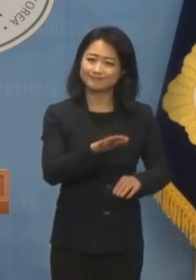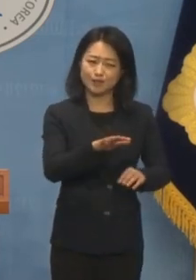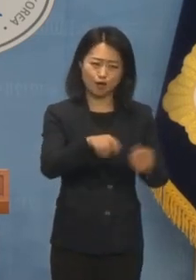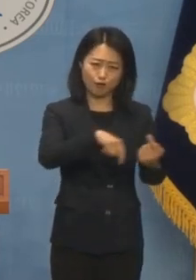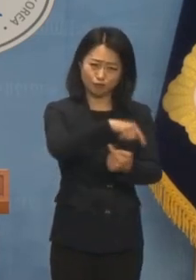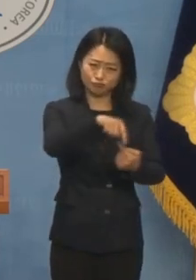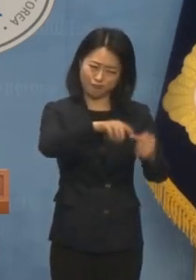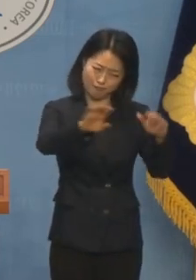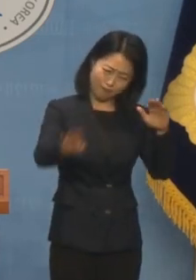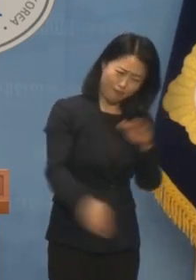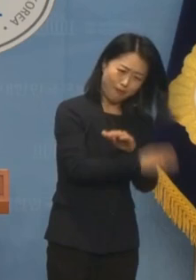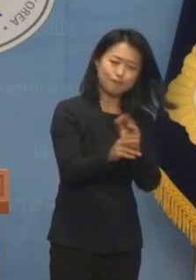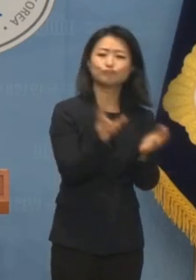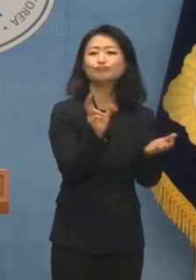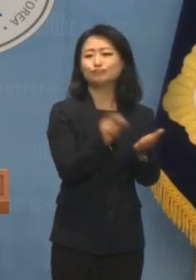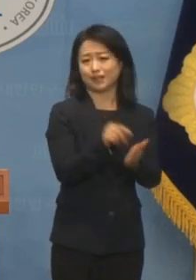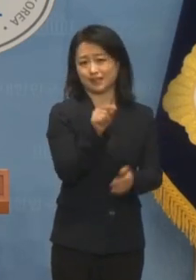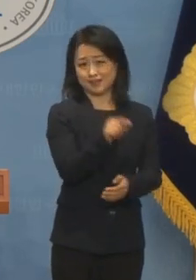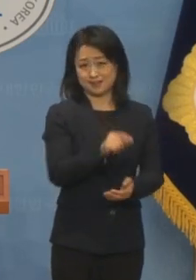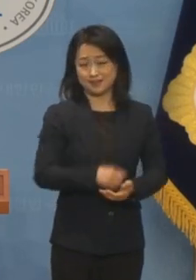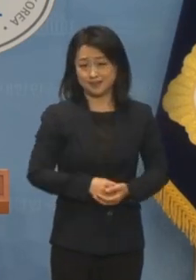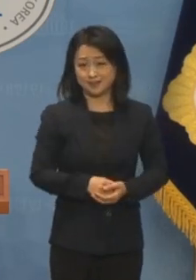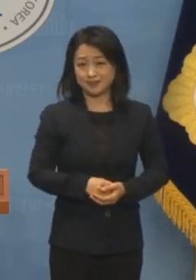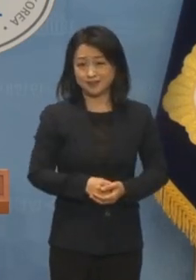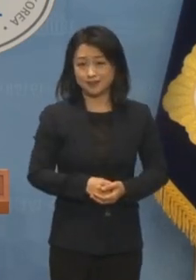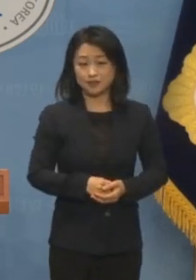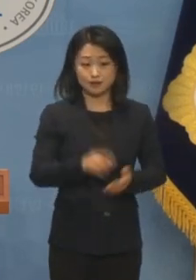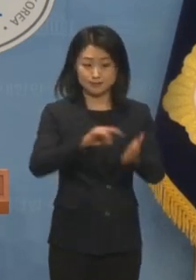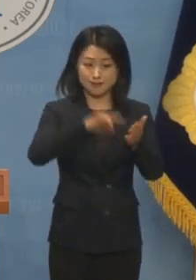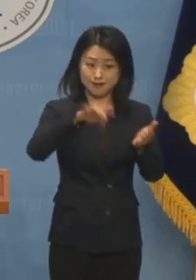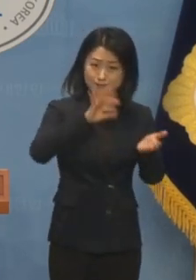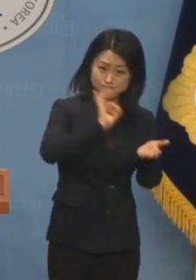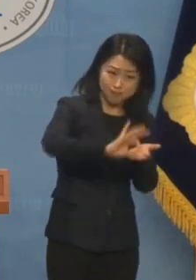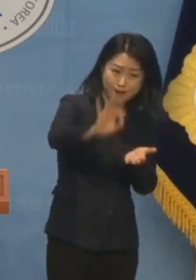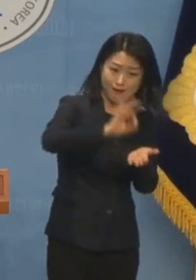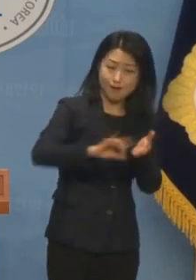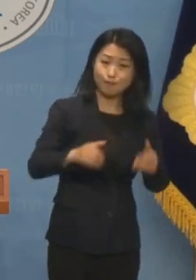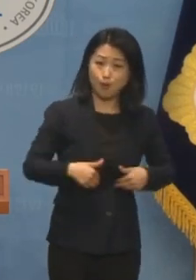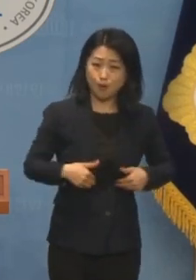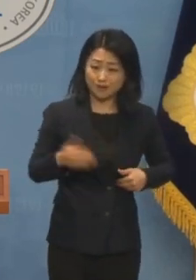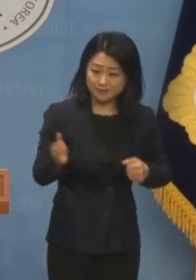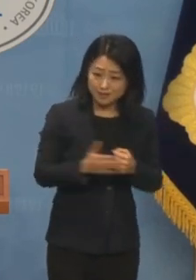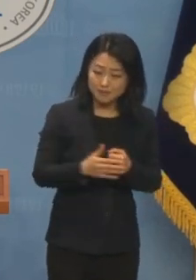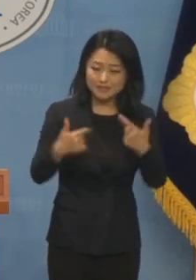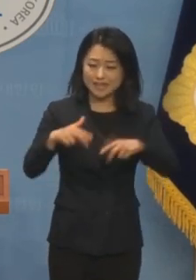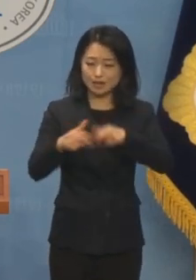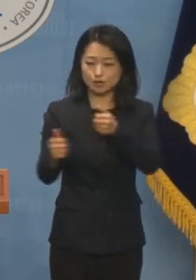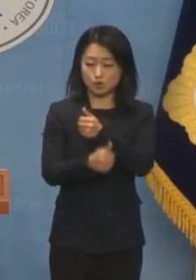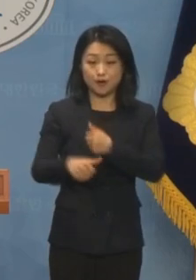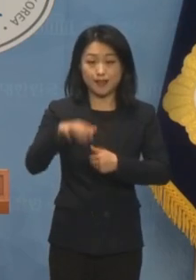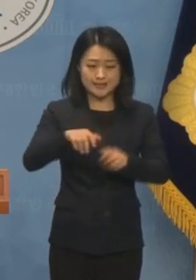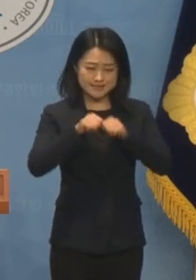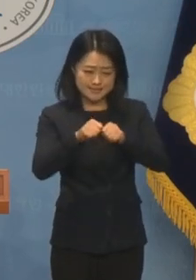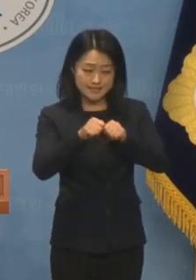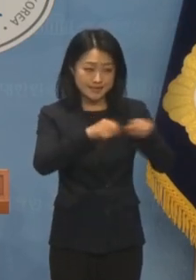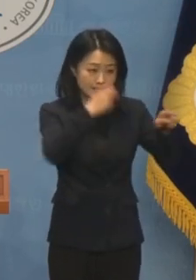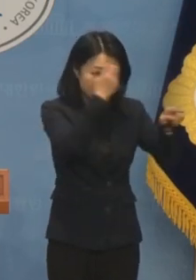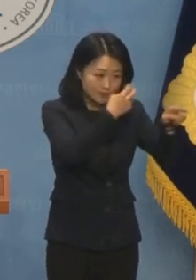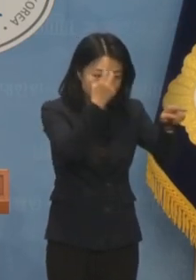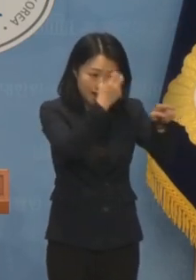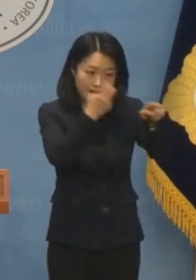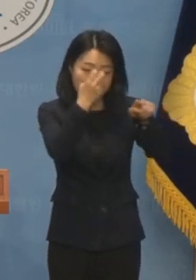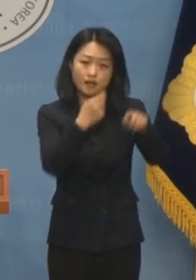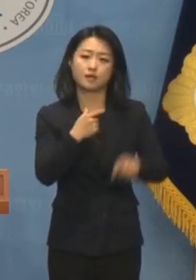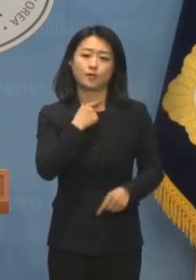하면 안 됩니다 수천억 혈세가 투입되는만큼 국회 상임의 단계에서 면밀한 검토가